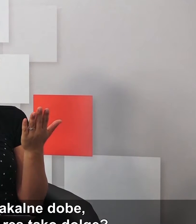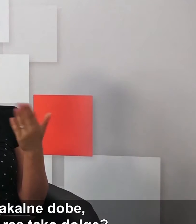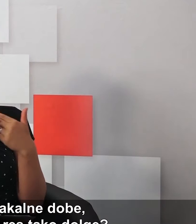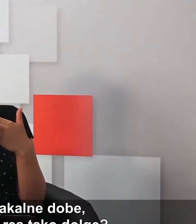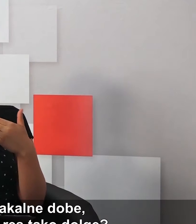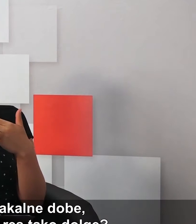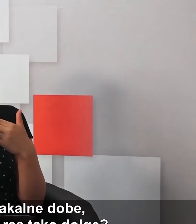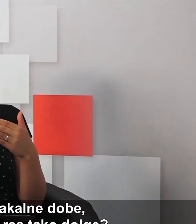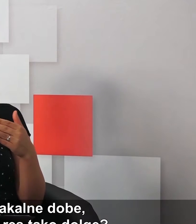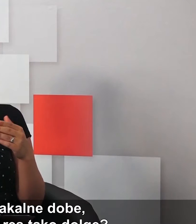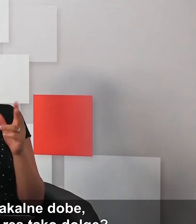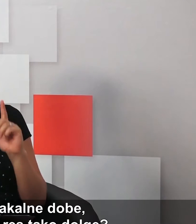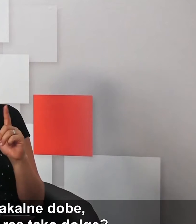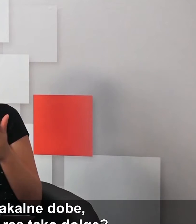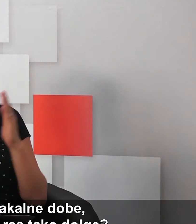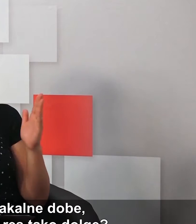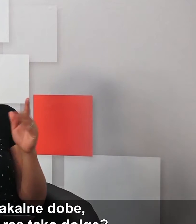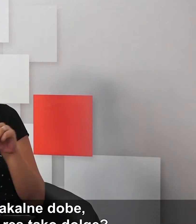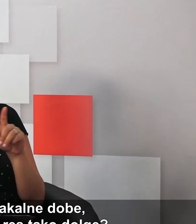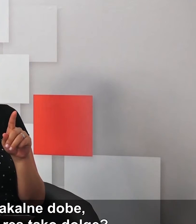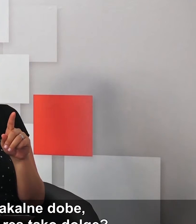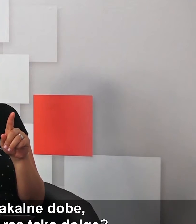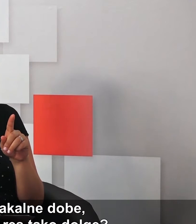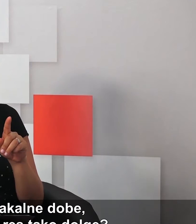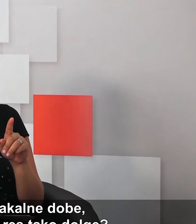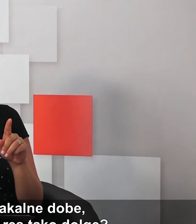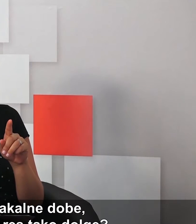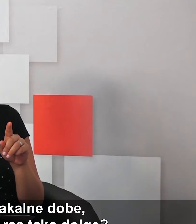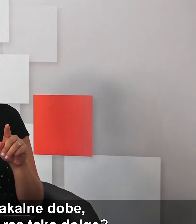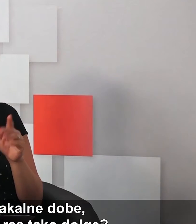dobro ali to bila čakalne dobe, ko se želi